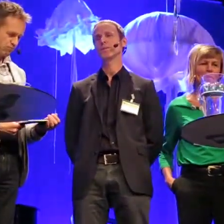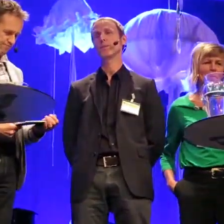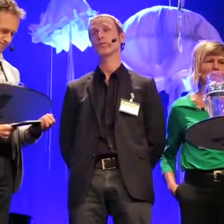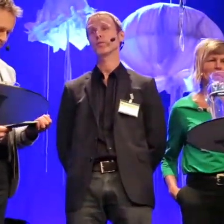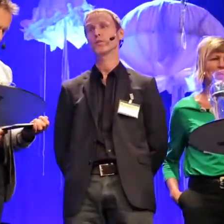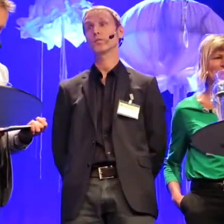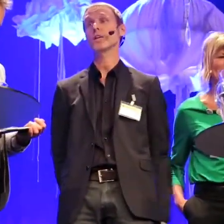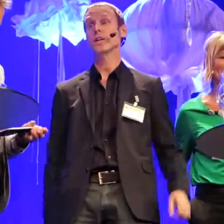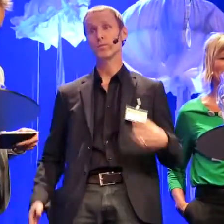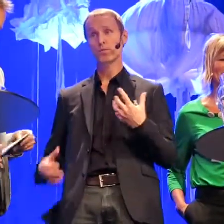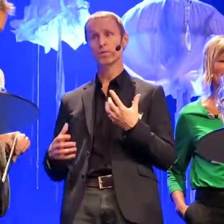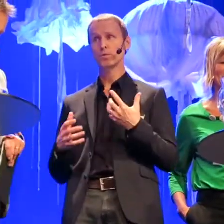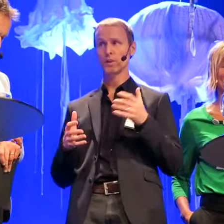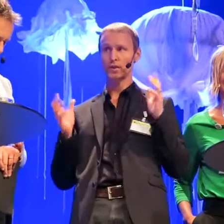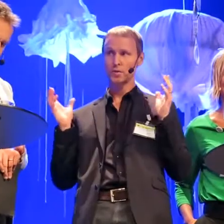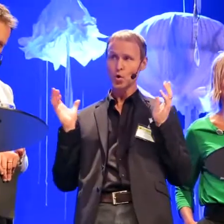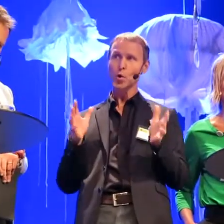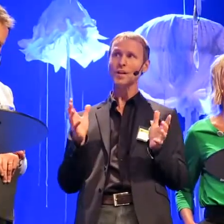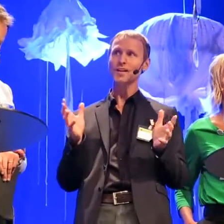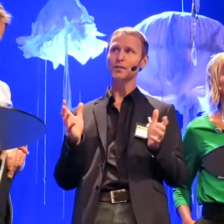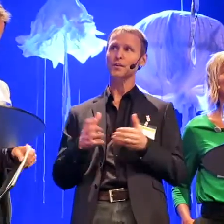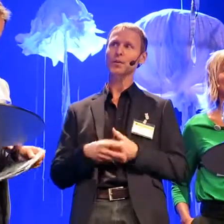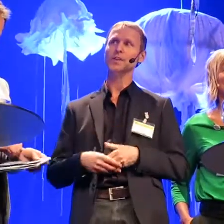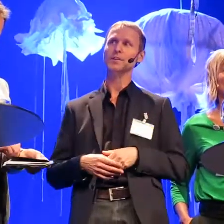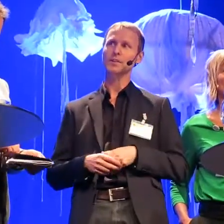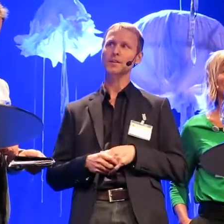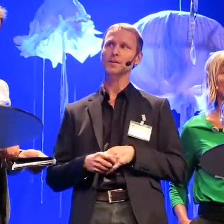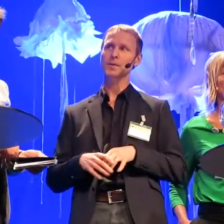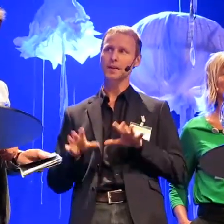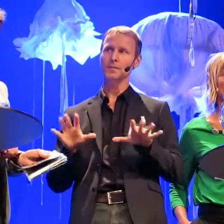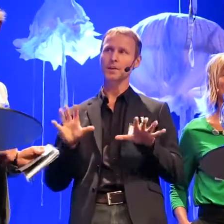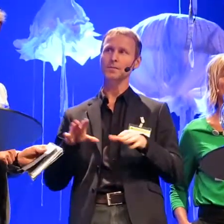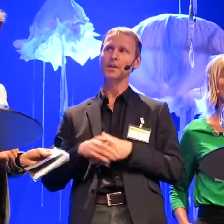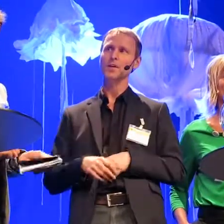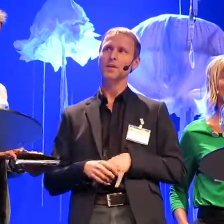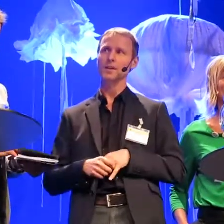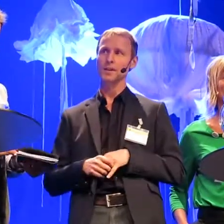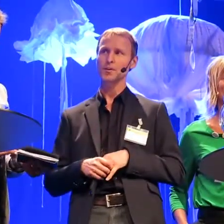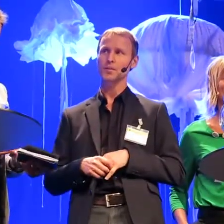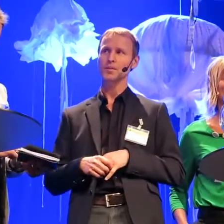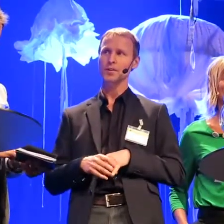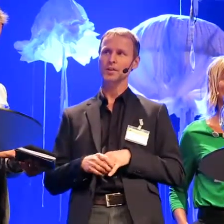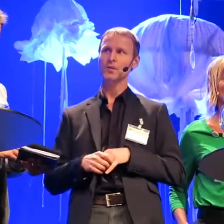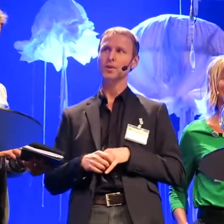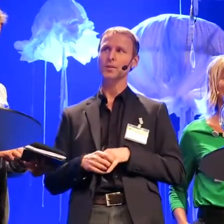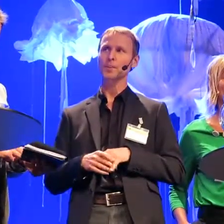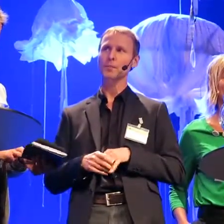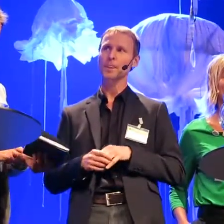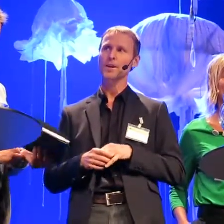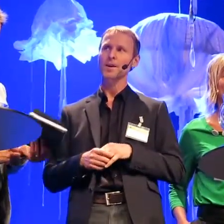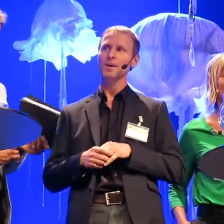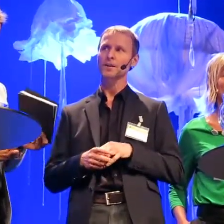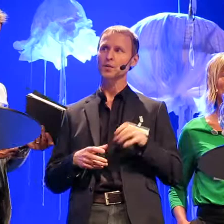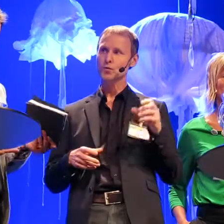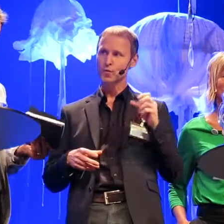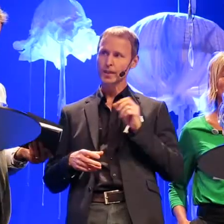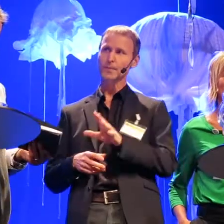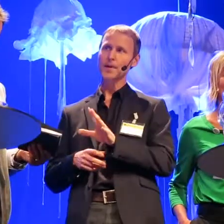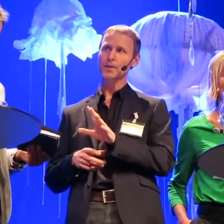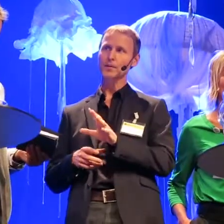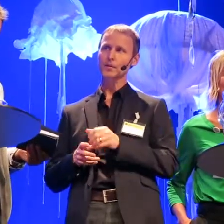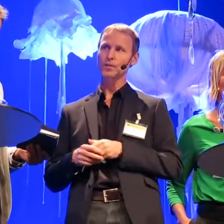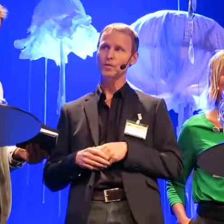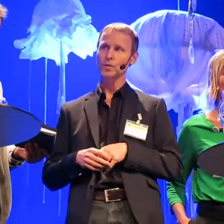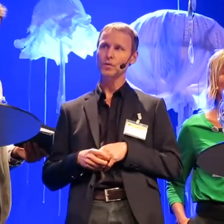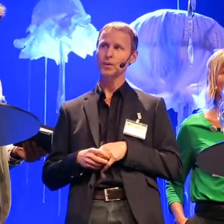En önskning är ju utifrån vår egen ambition också att vi går all in för att begränsa klimatutsläppen. Att vi